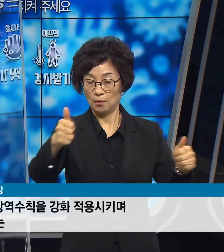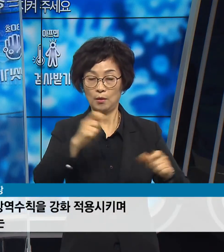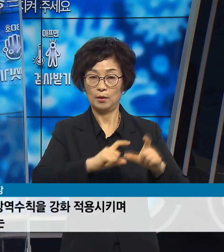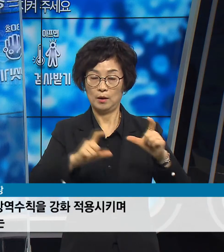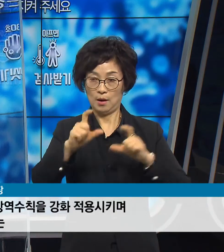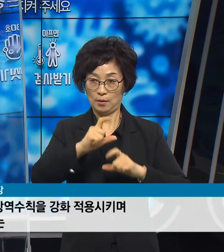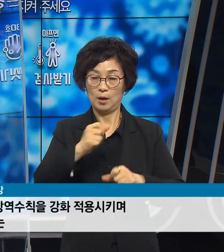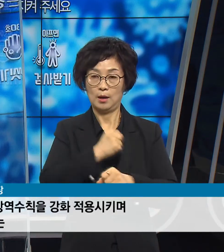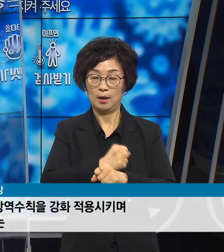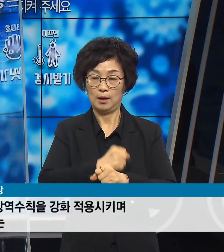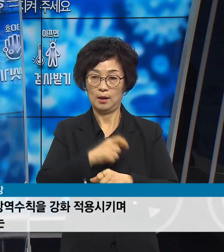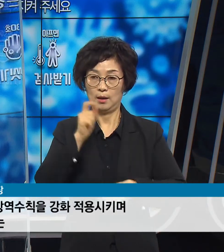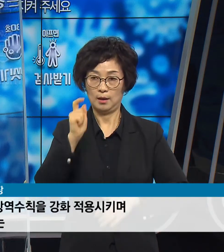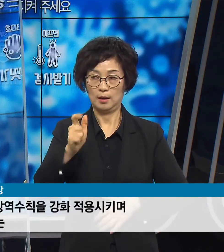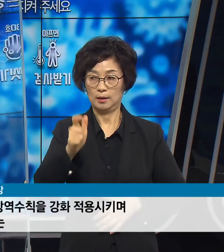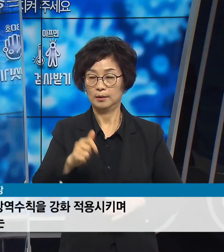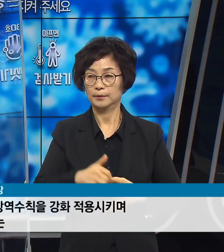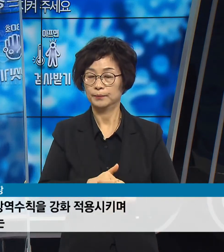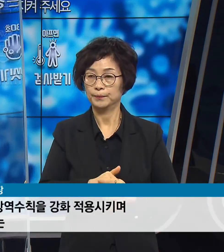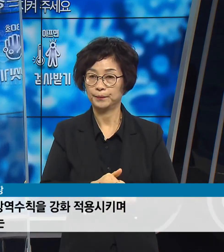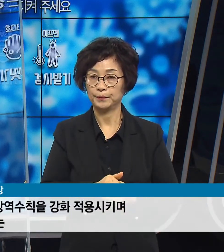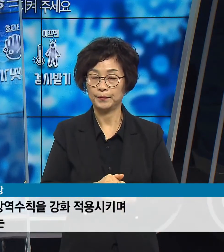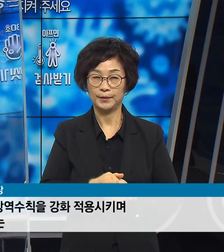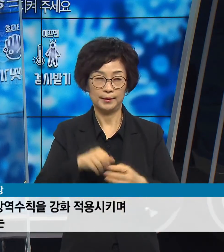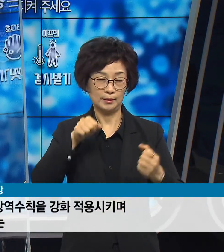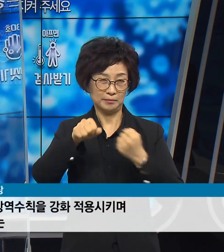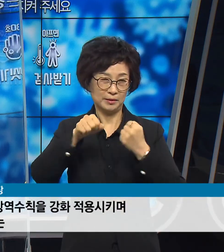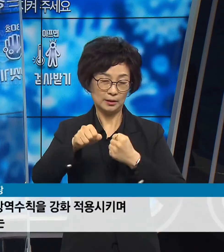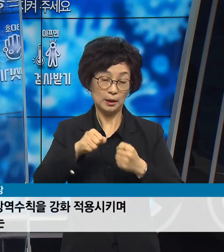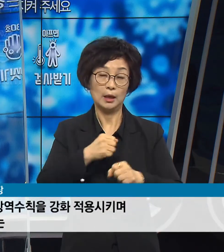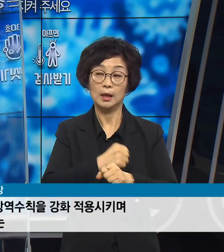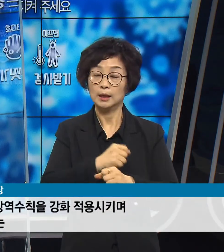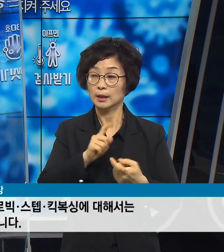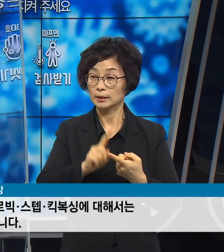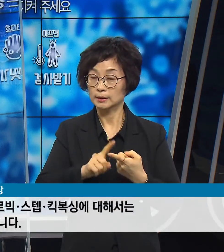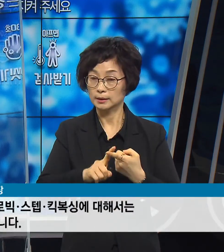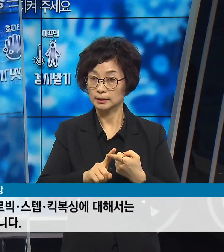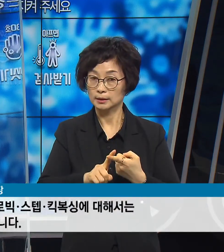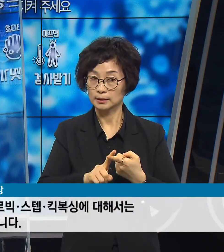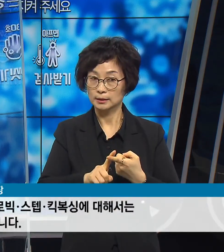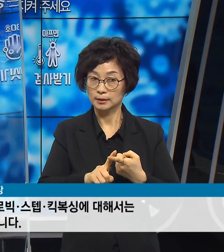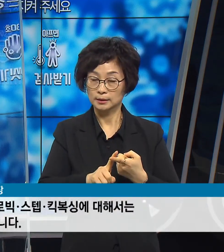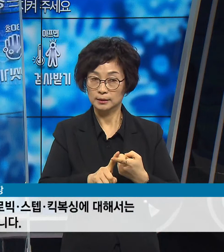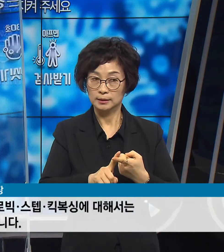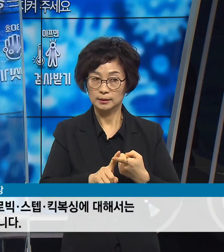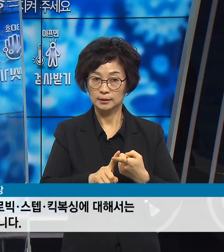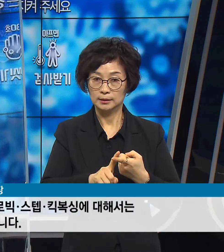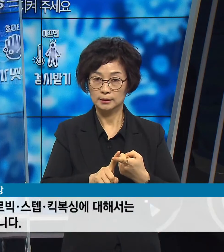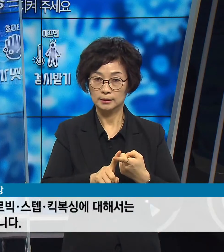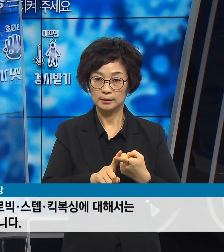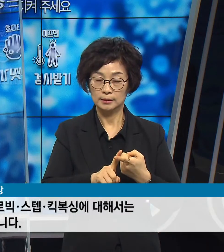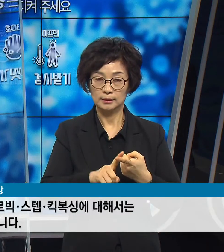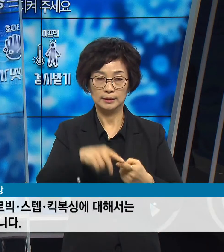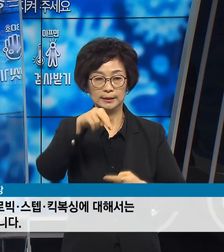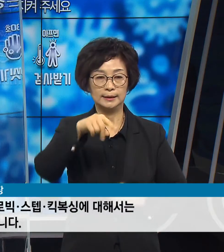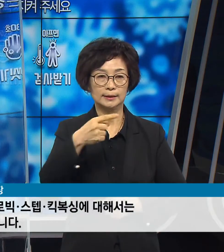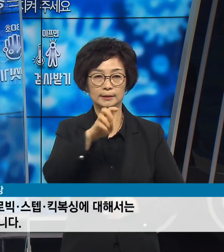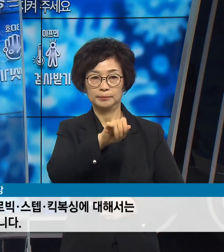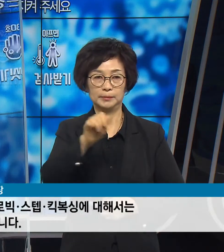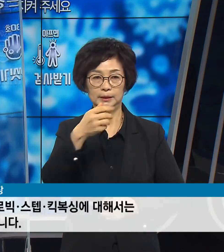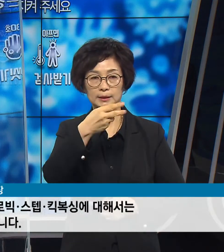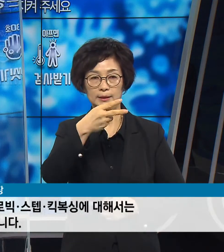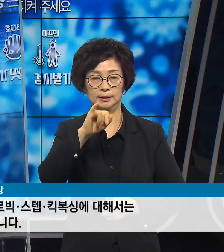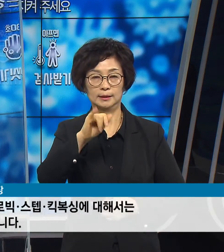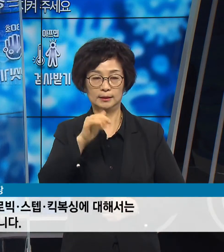강화 적용시키며 격렬한 GX 시설에 대해서는 줌바나 태보, 스피닝, 에어로빅,